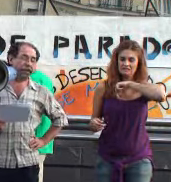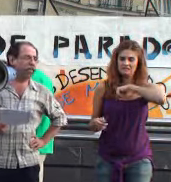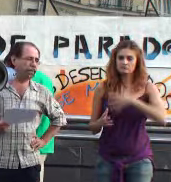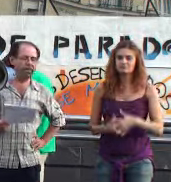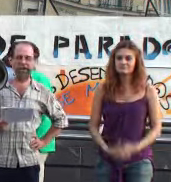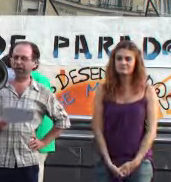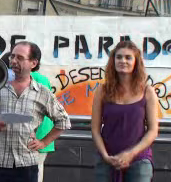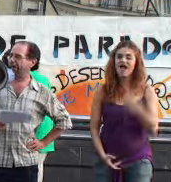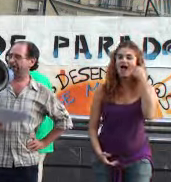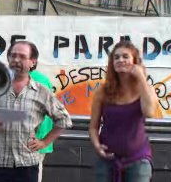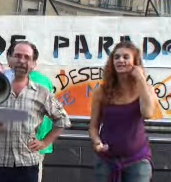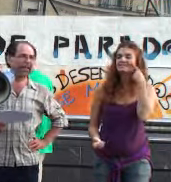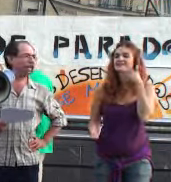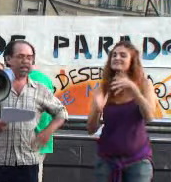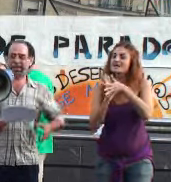de sentirnos.